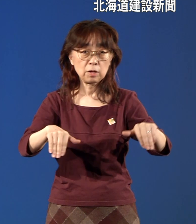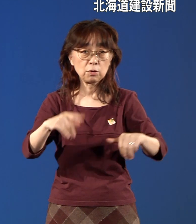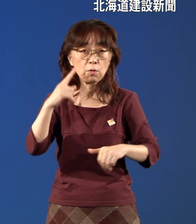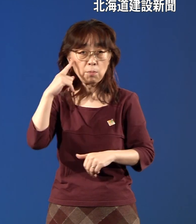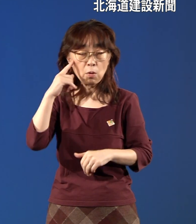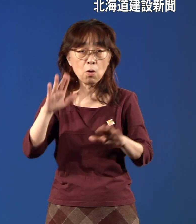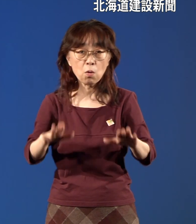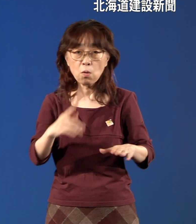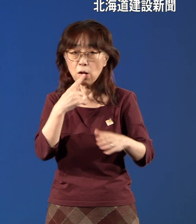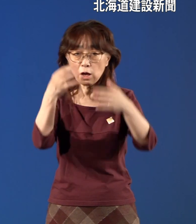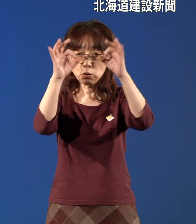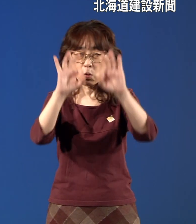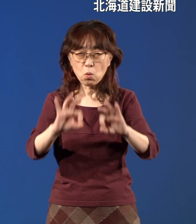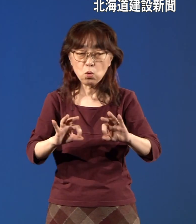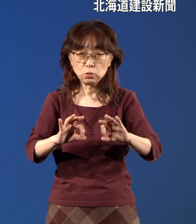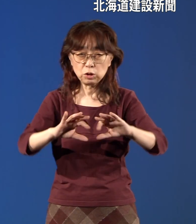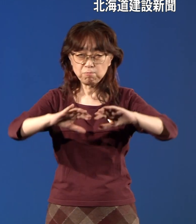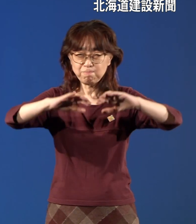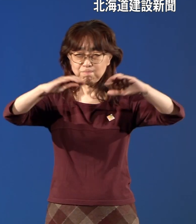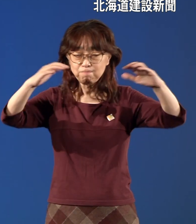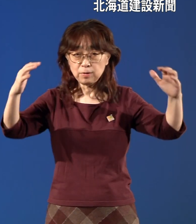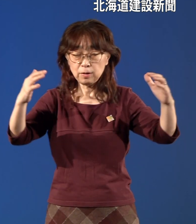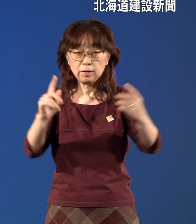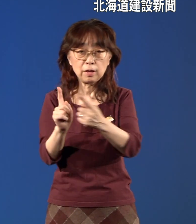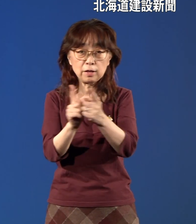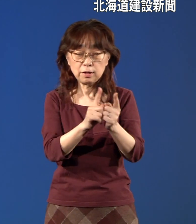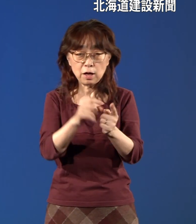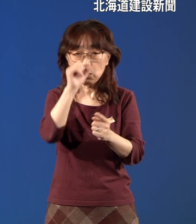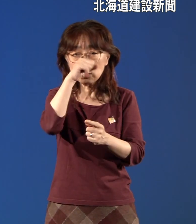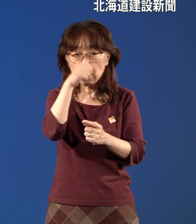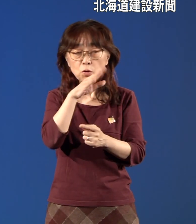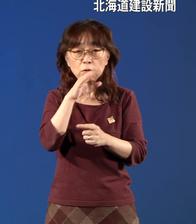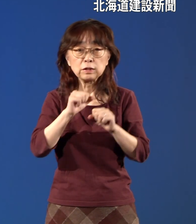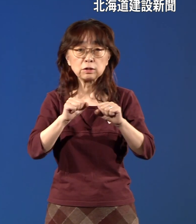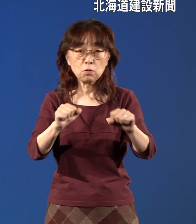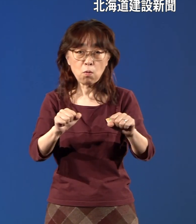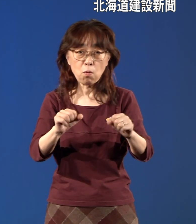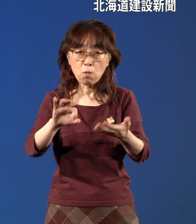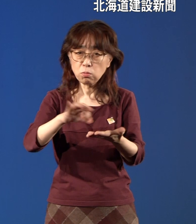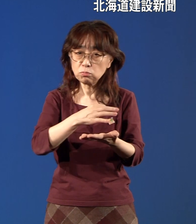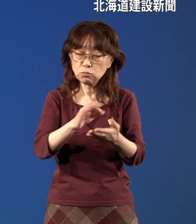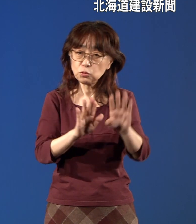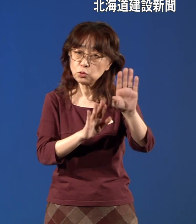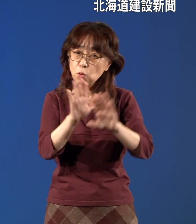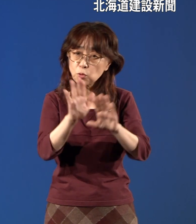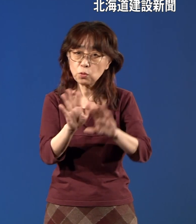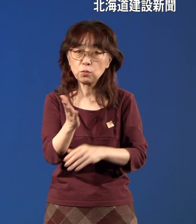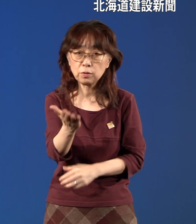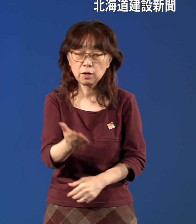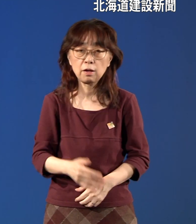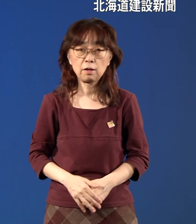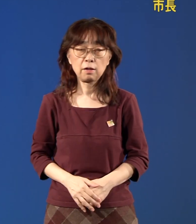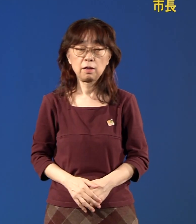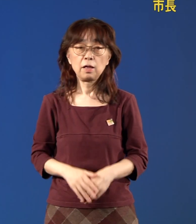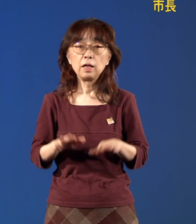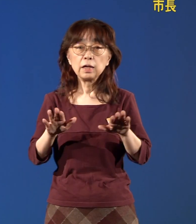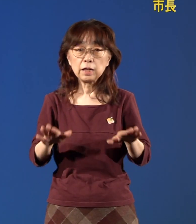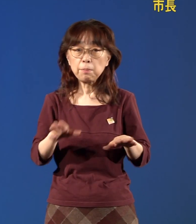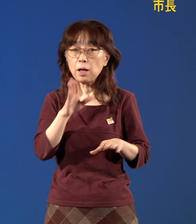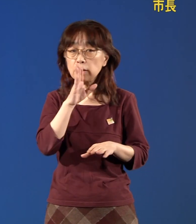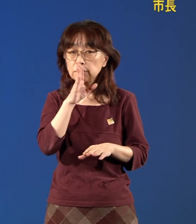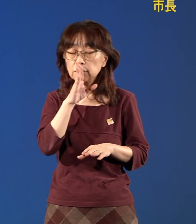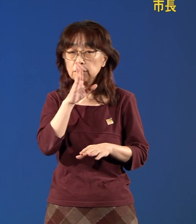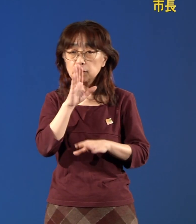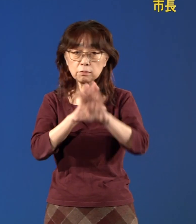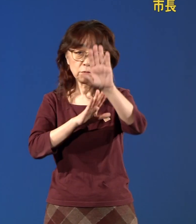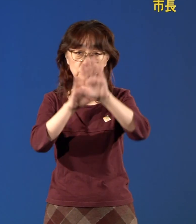の対応を含めてですね、現状のこの予算の執行の状況というのはいかがでしょうか。 現時点での執行状況は3